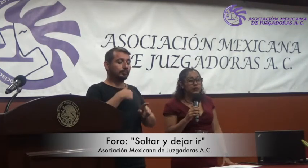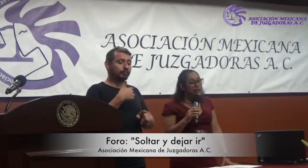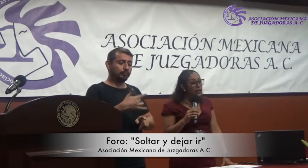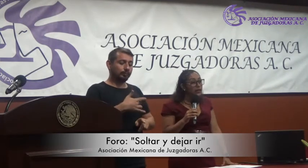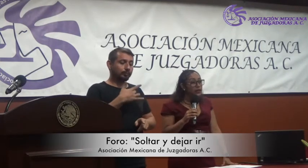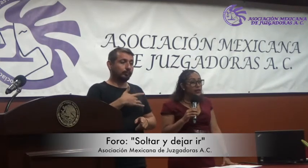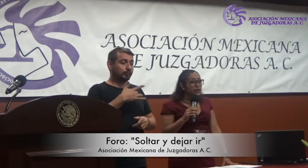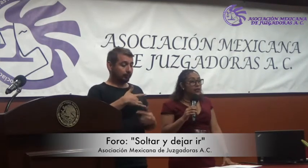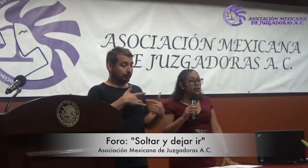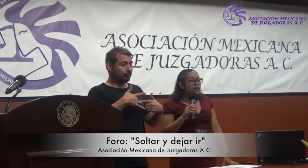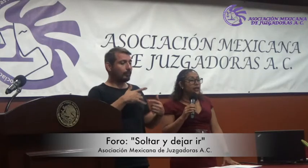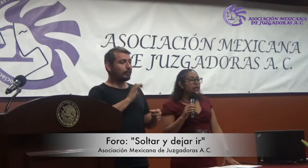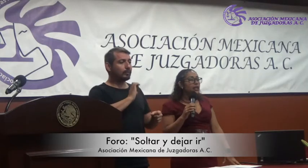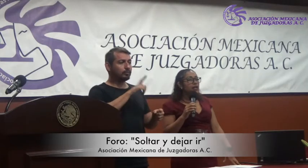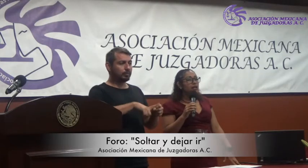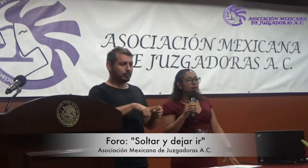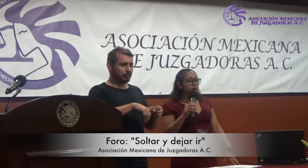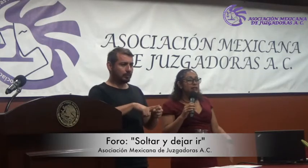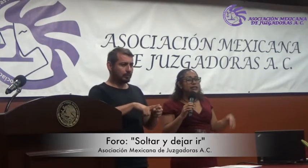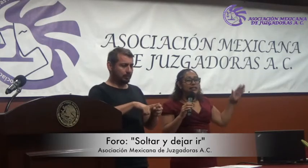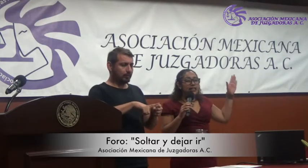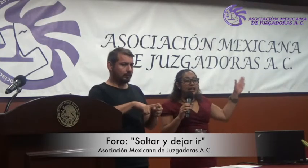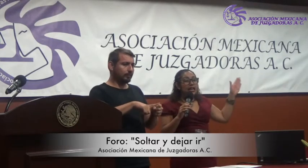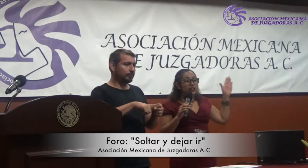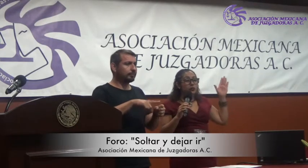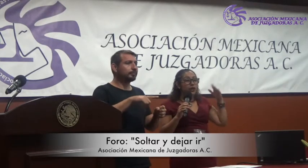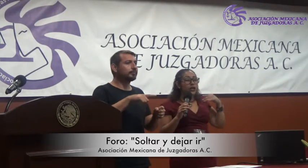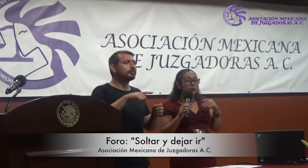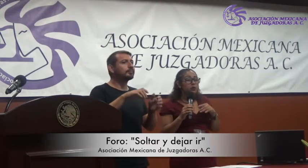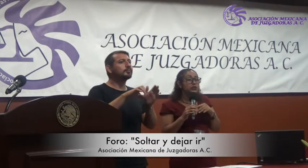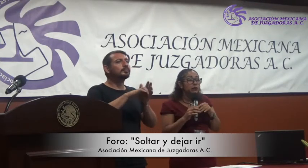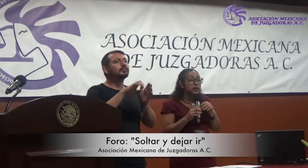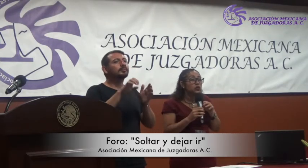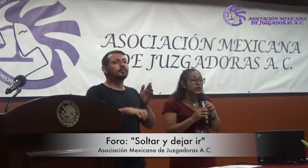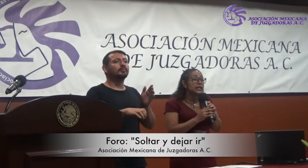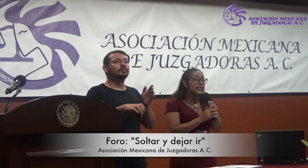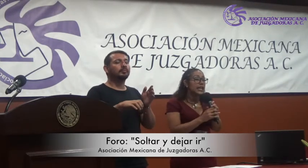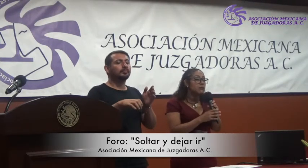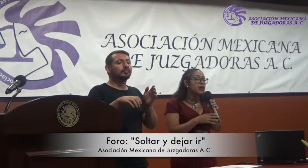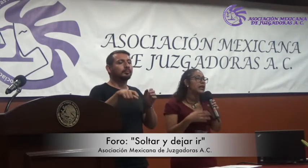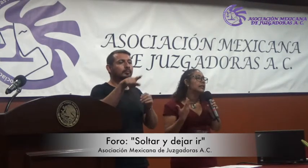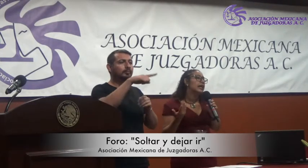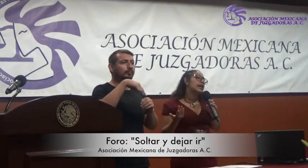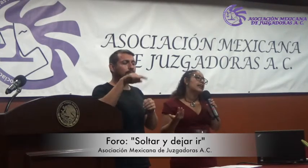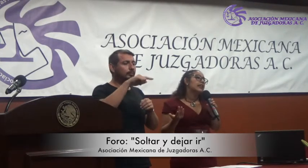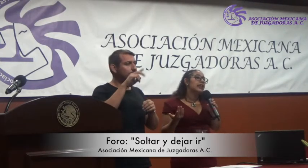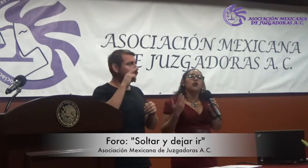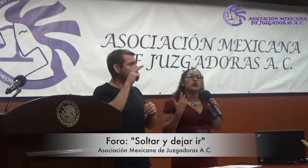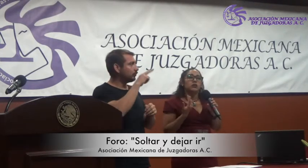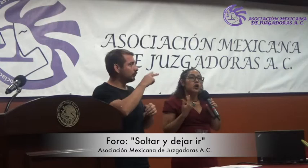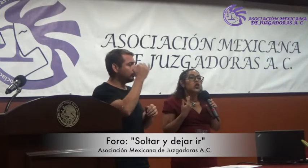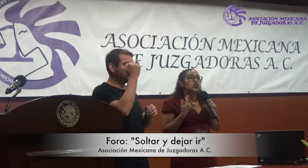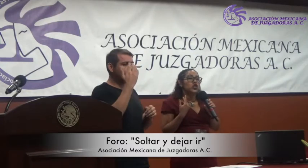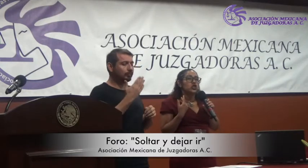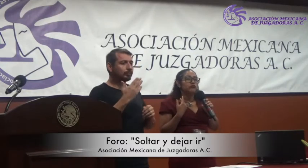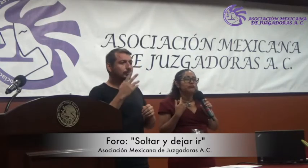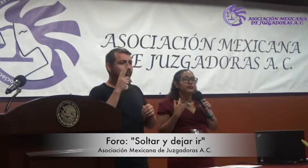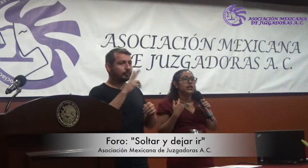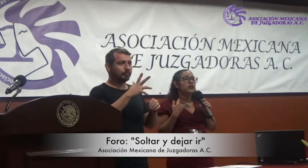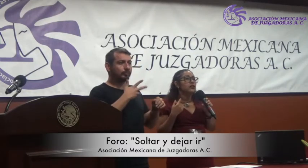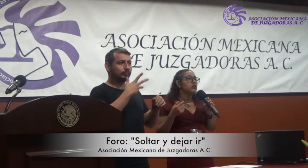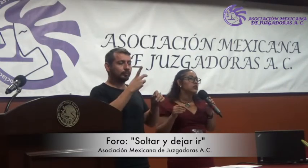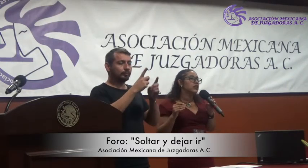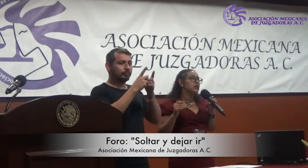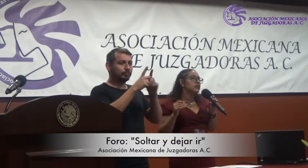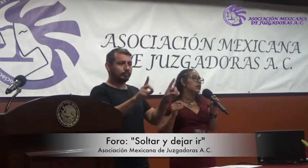sentimiento especial. Y pues ese es el caso, por ejemplo, están viendo ustedes en la imagen de un divorcio